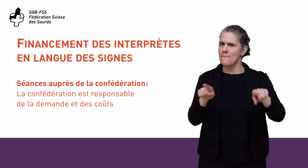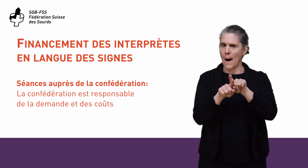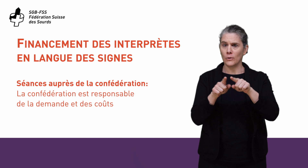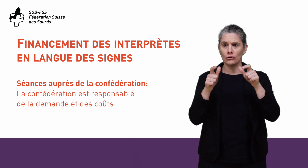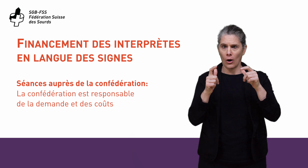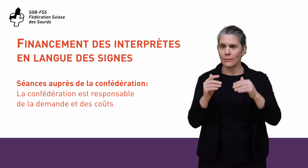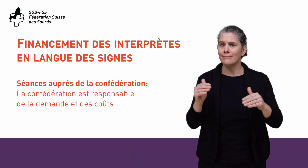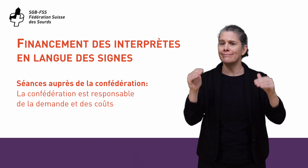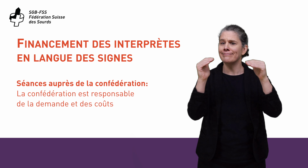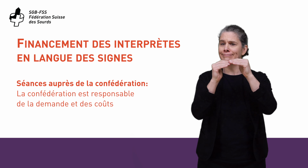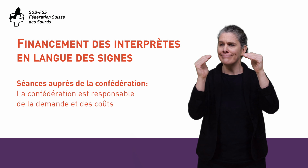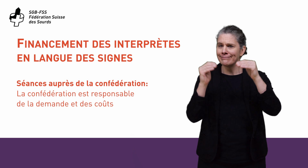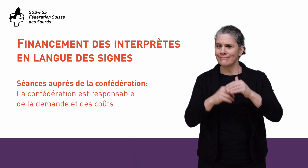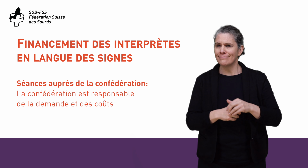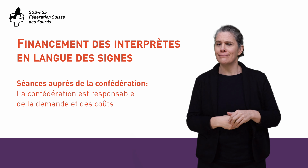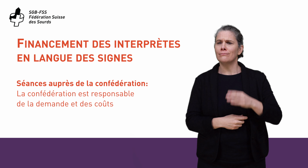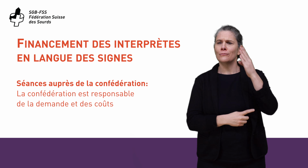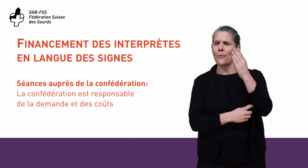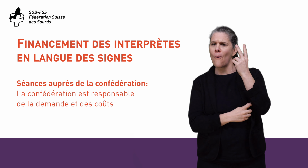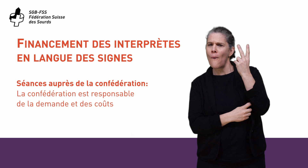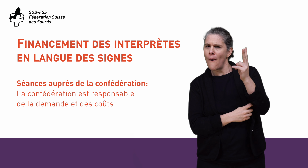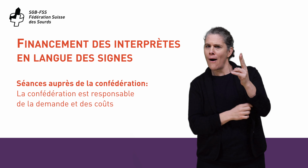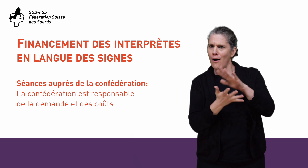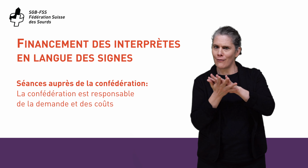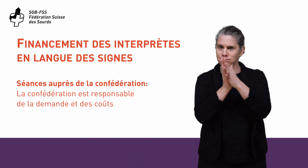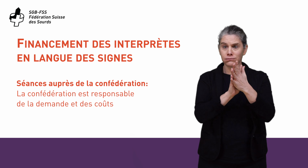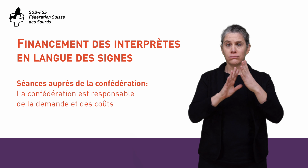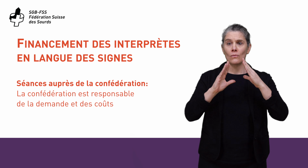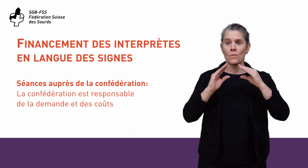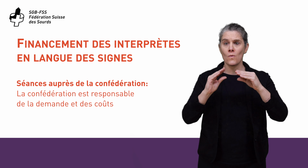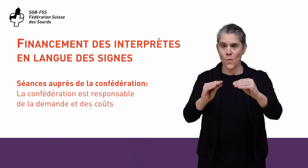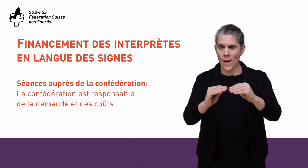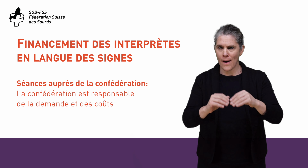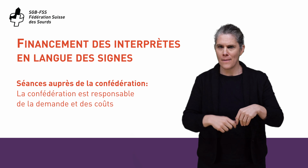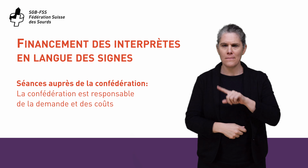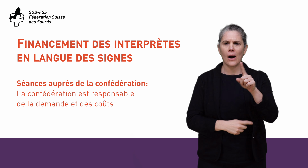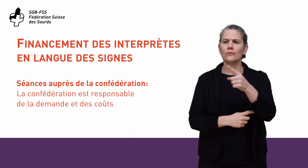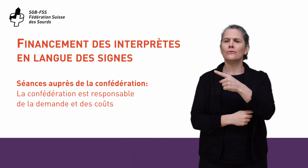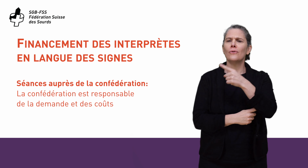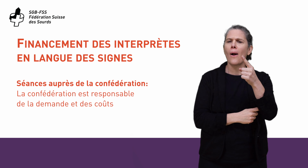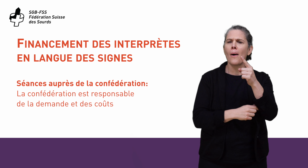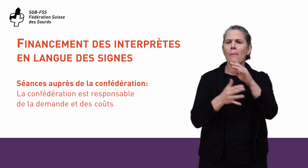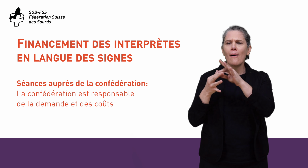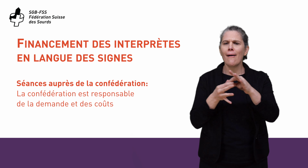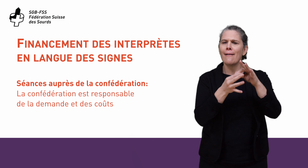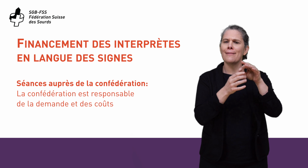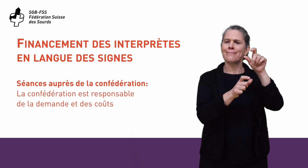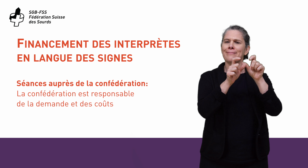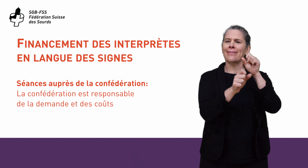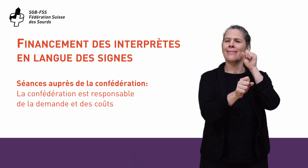non handicapées et de prendre les mesures nécessaires à cet effet. Cette disposition s'applique non